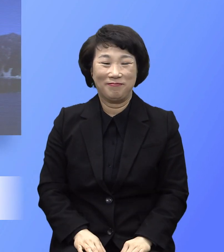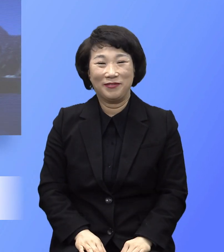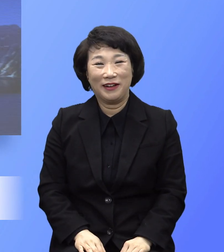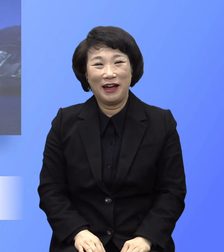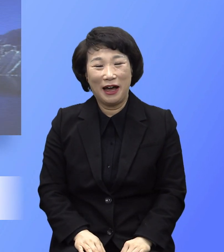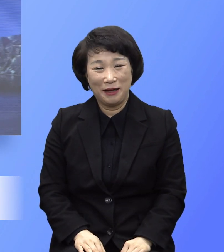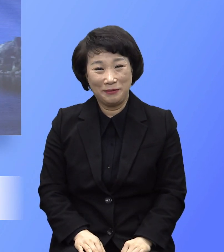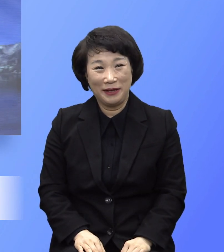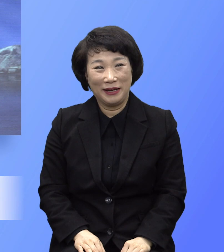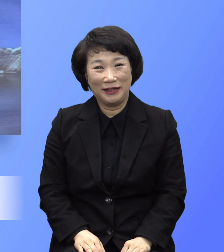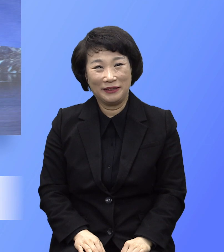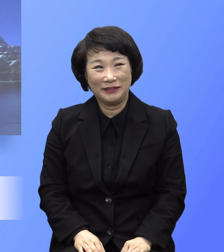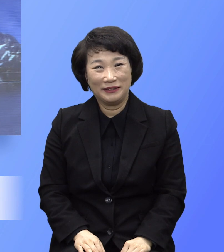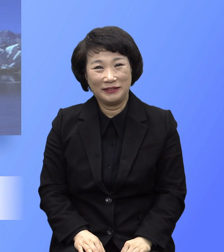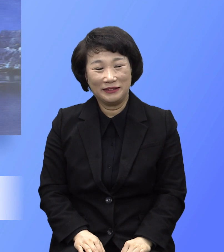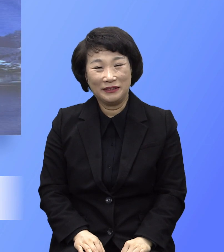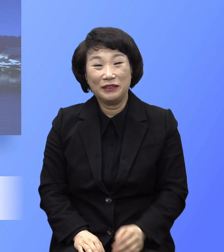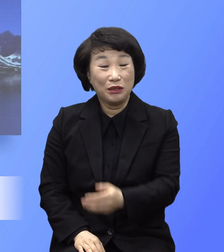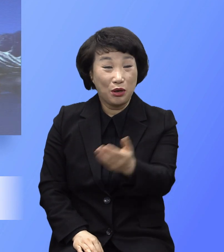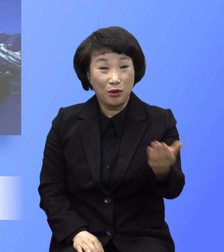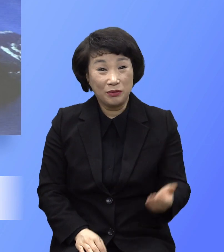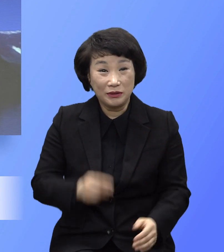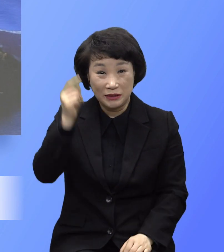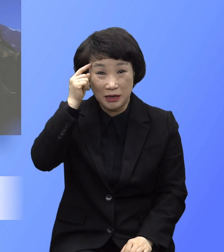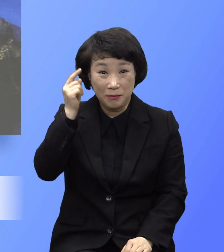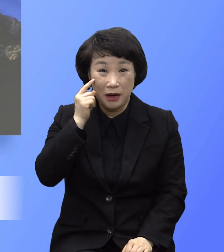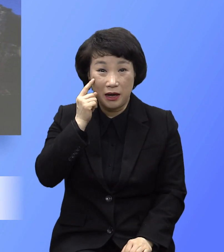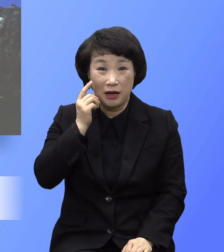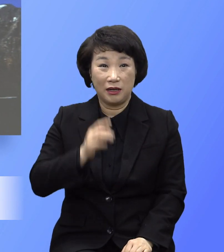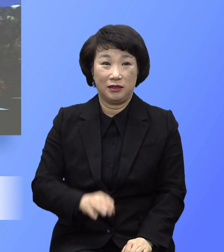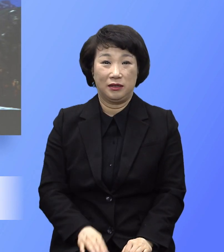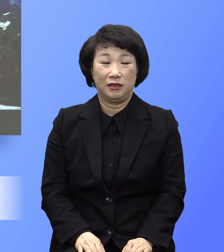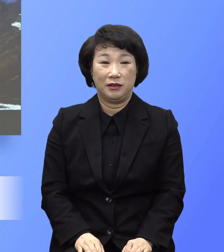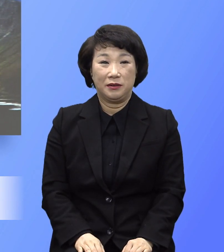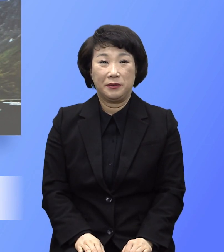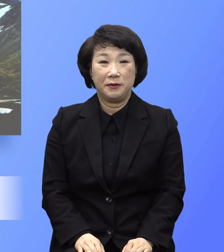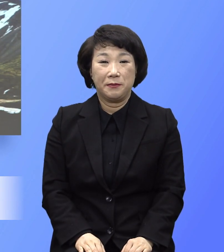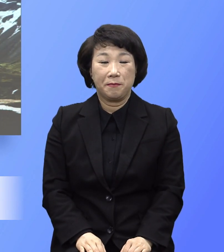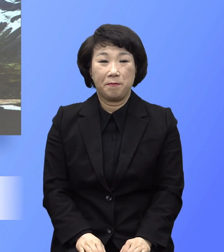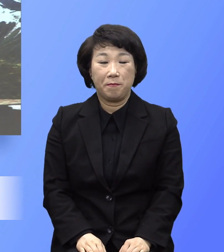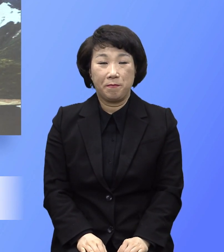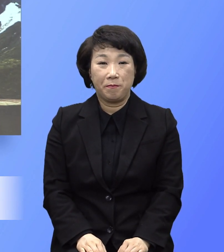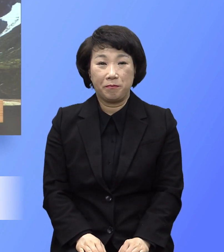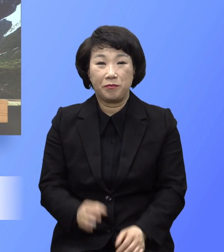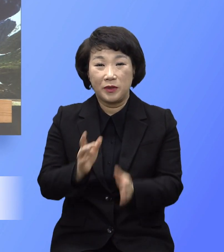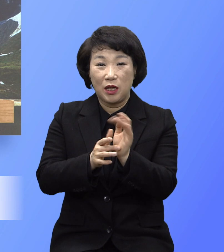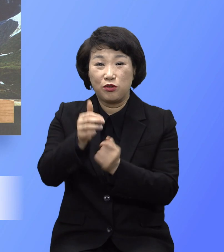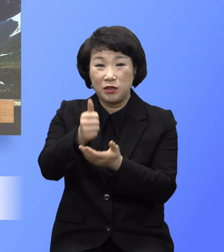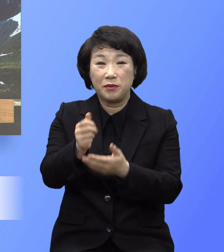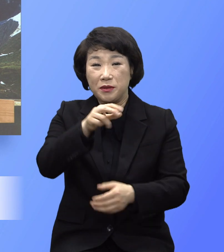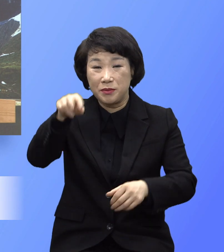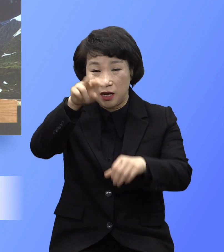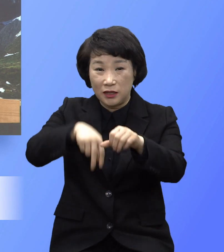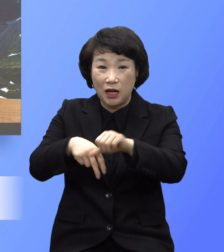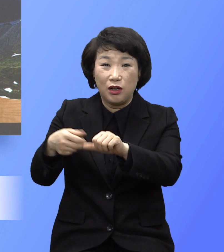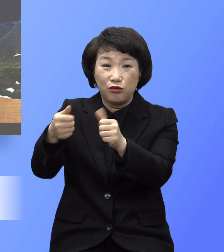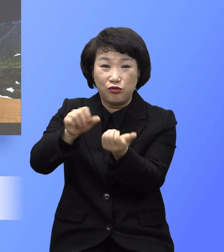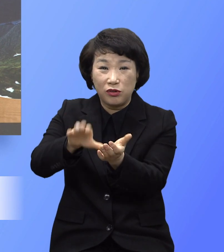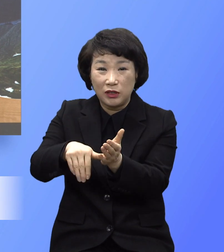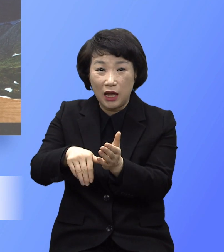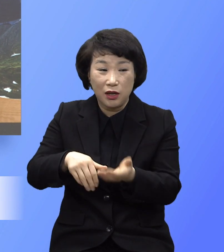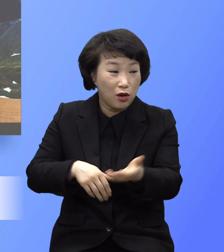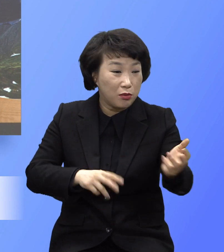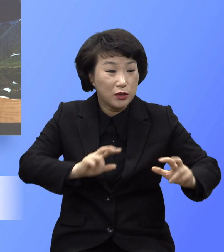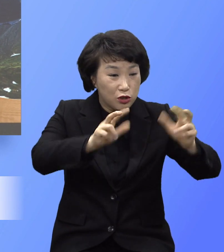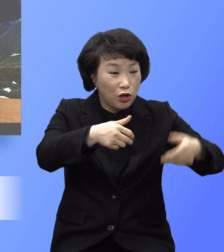말입니다. 여러분 잘 들어, 잘 들어. 예수 십자가에 죽으실 때